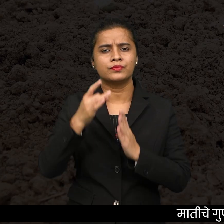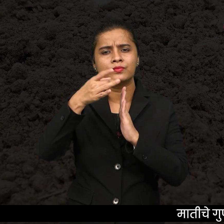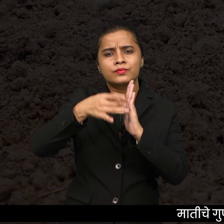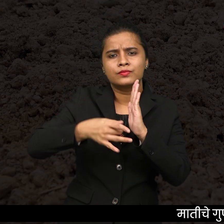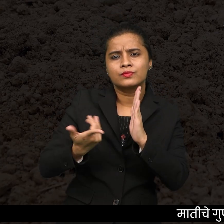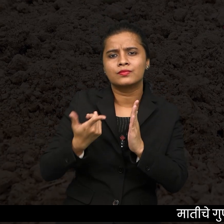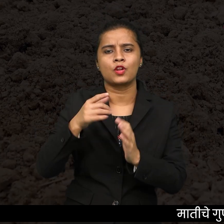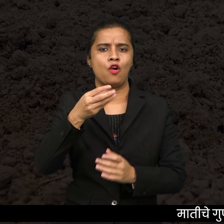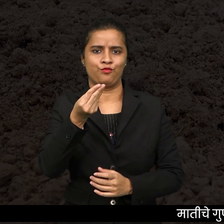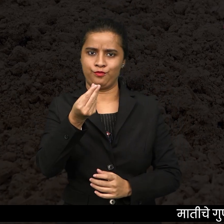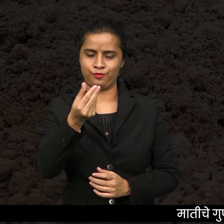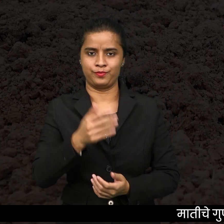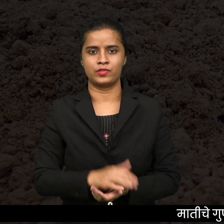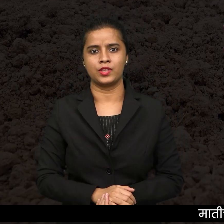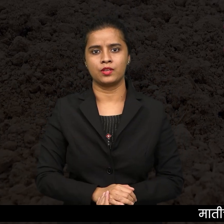मातीचे गुणधर्म,